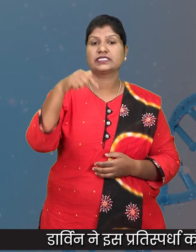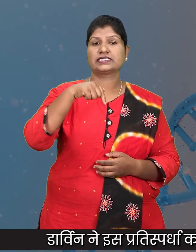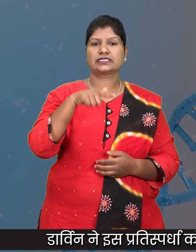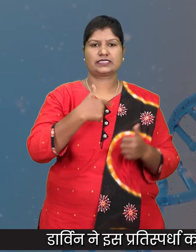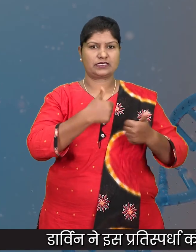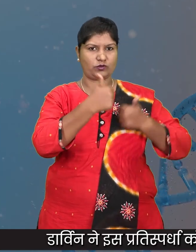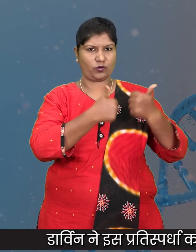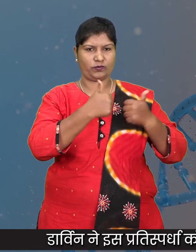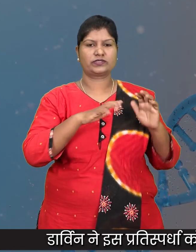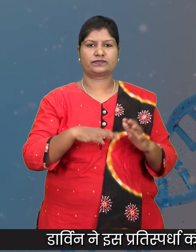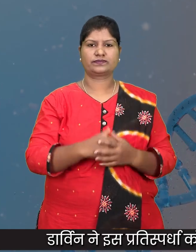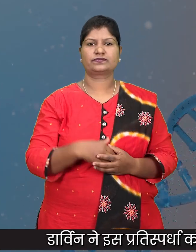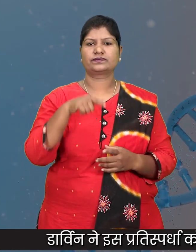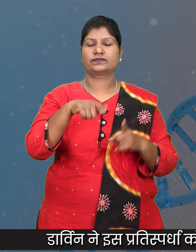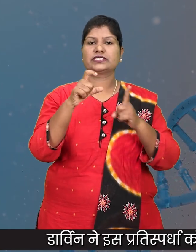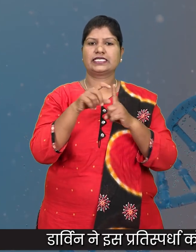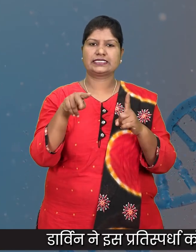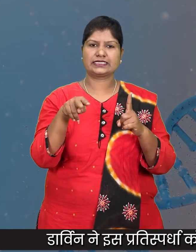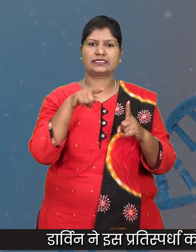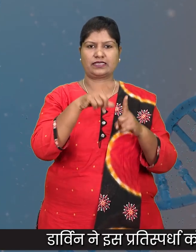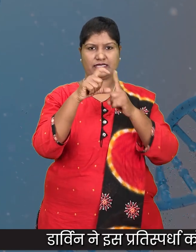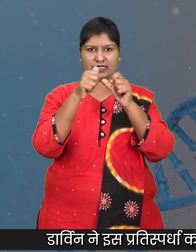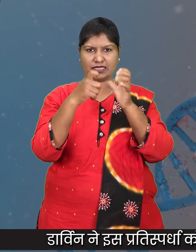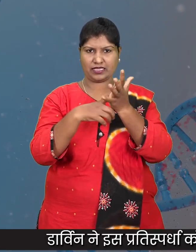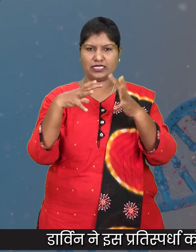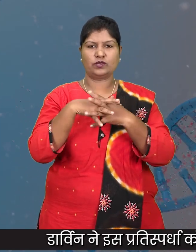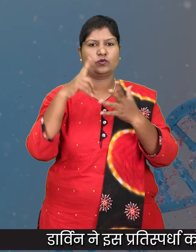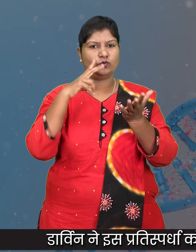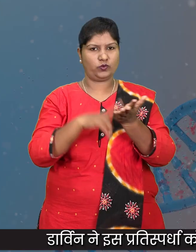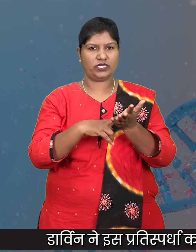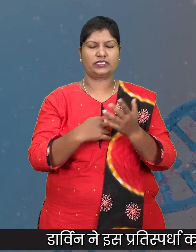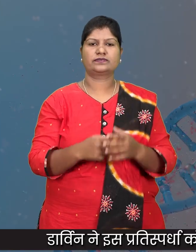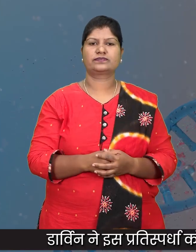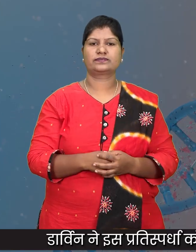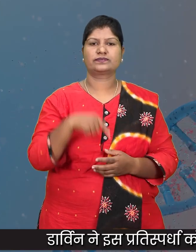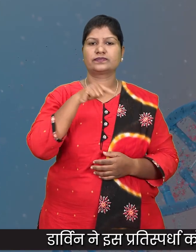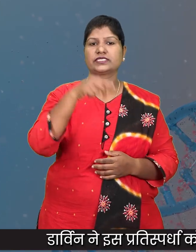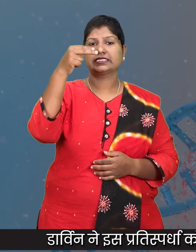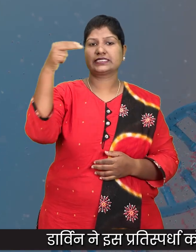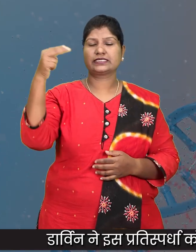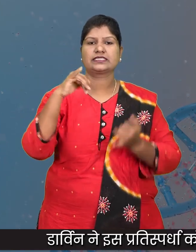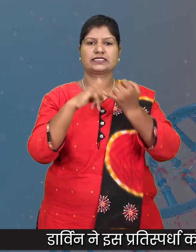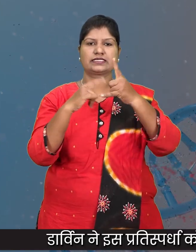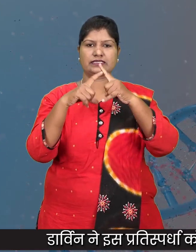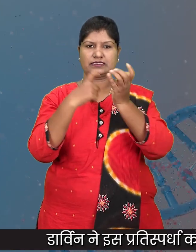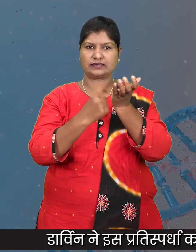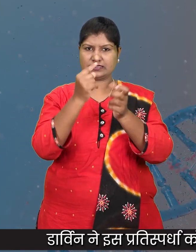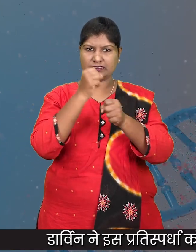डार्विन ने इस प्रतिस्पर्धों को अस्तित्व के लिए संघर्ष के रूप में वर्णित किया।